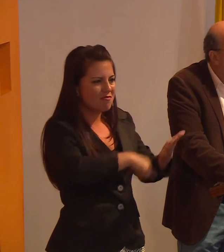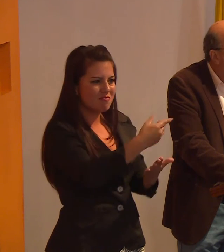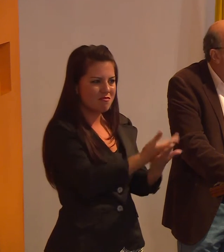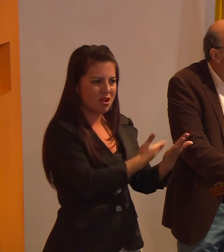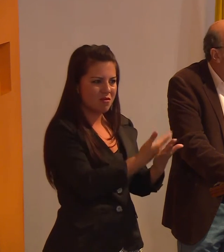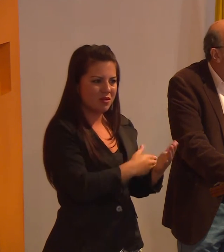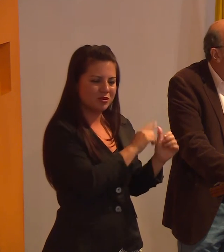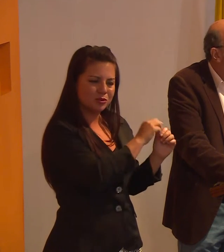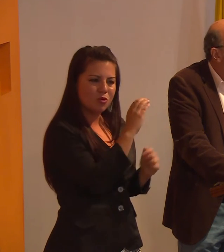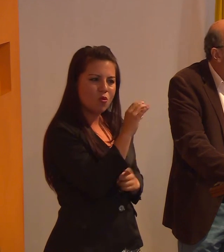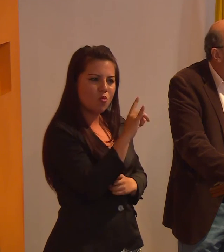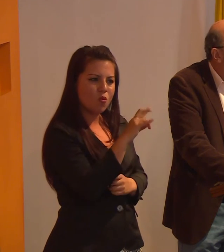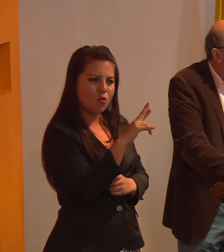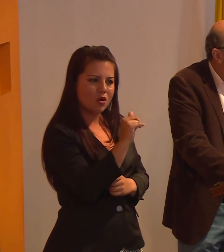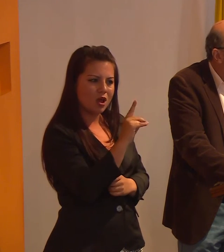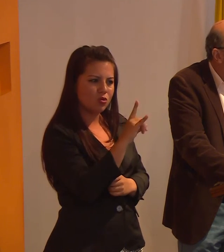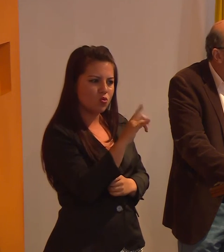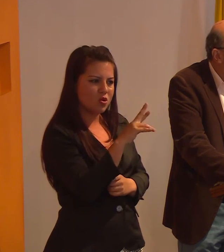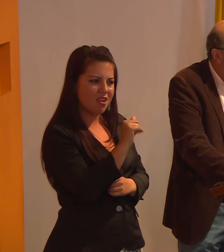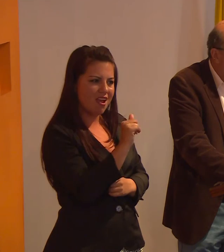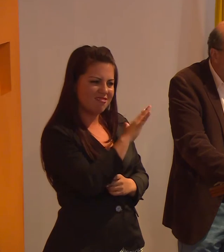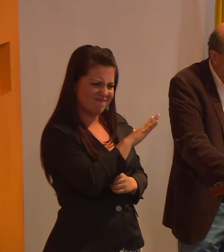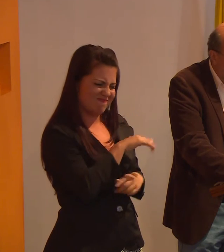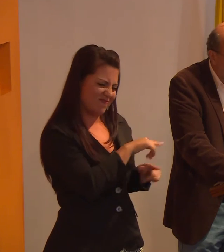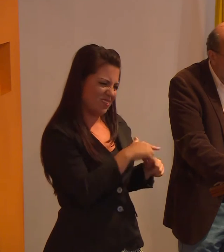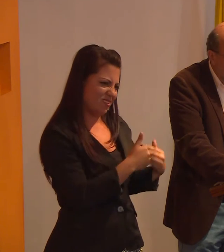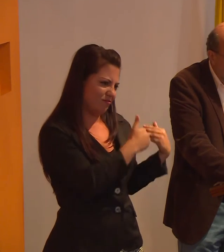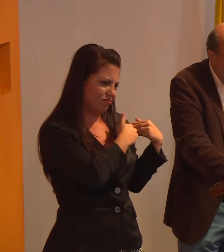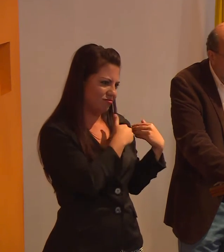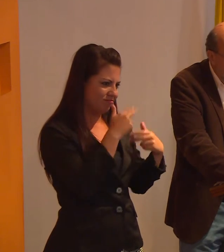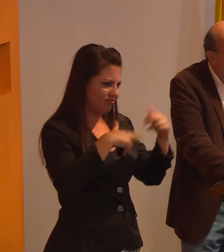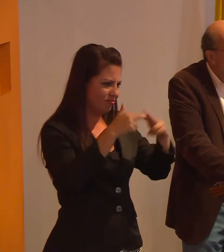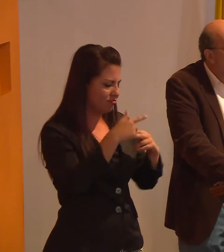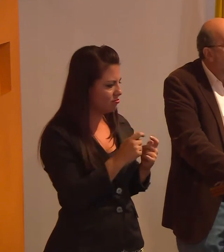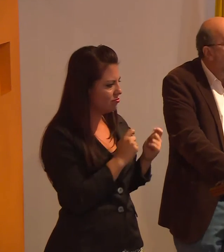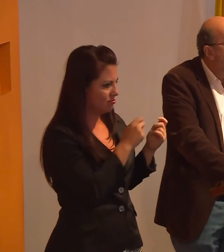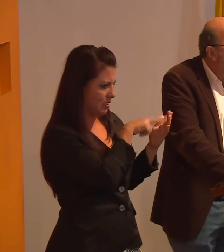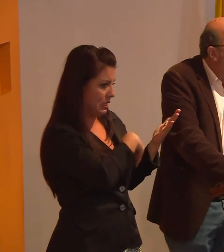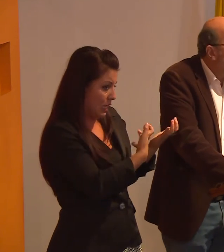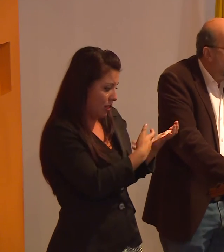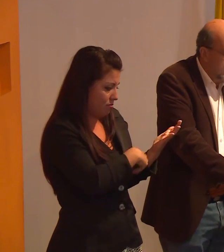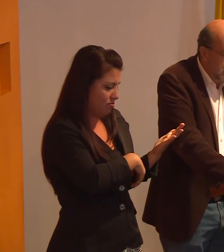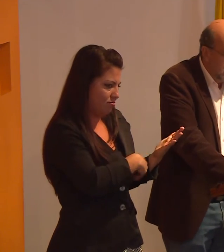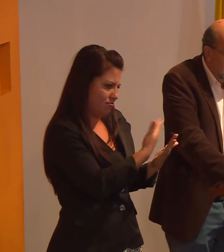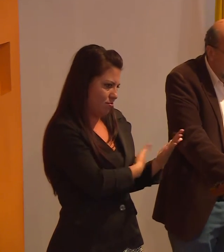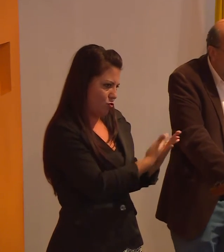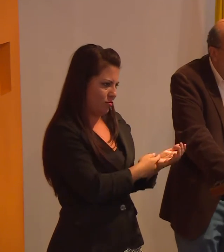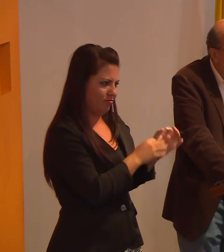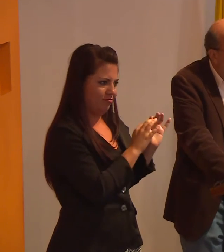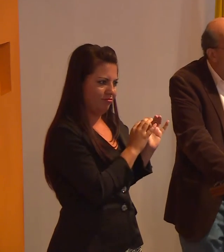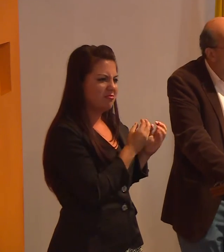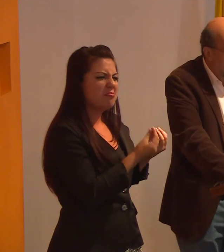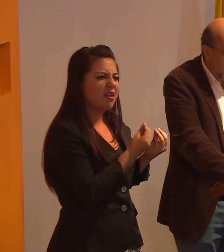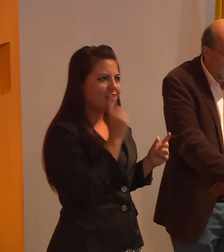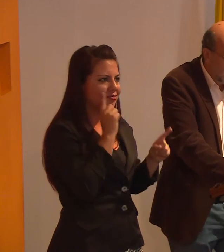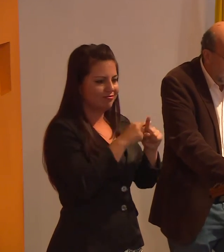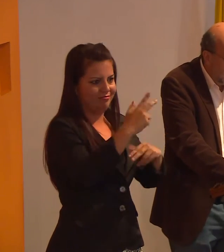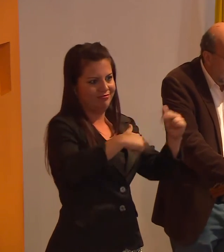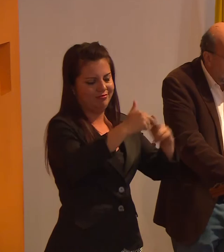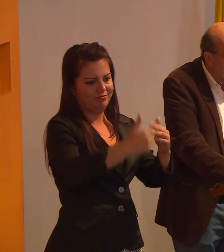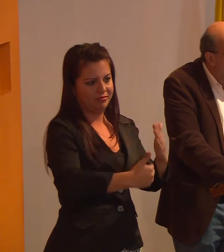urbana la licencia de construcción correspondiente. Pero, sobre